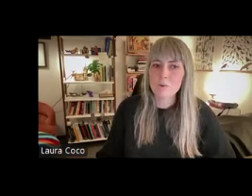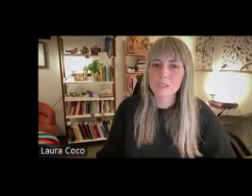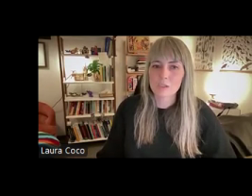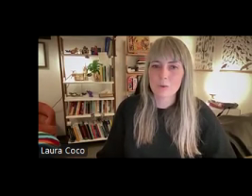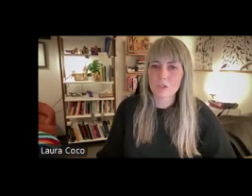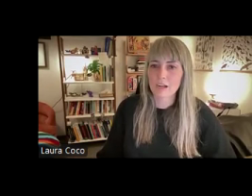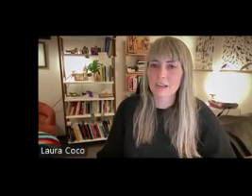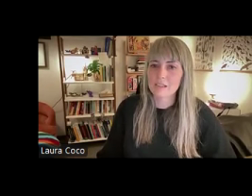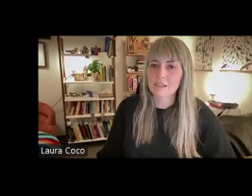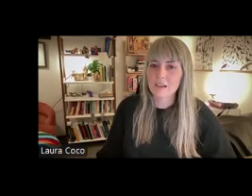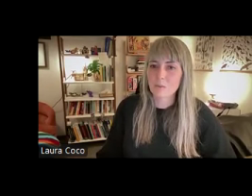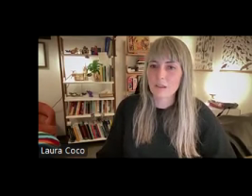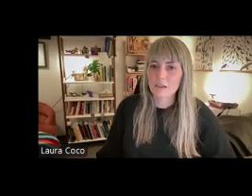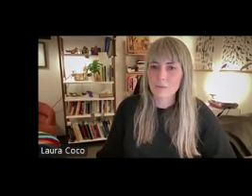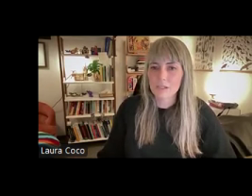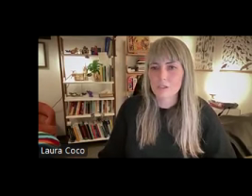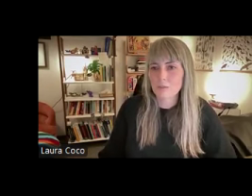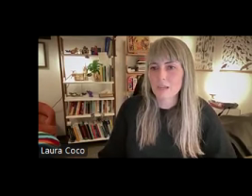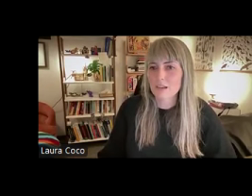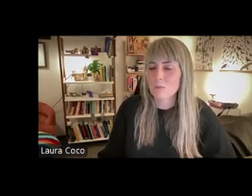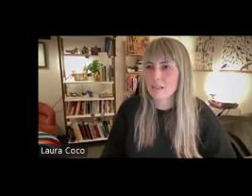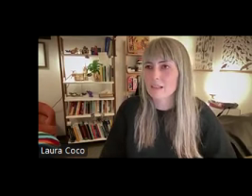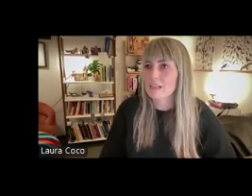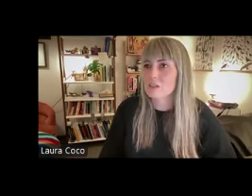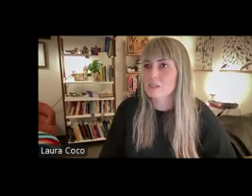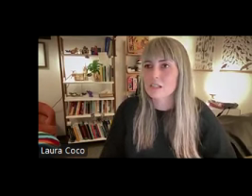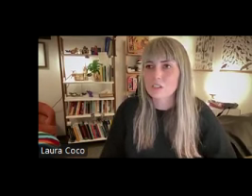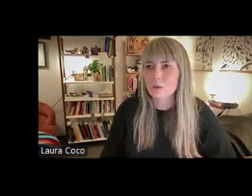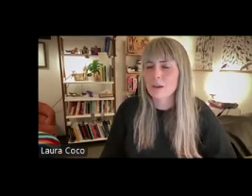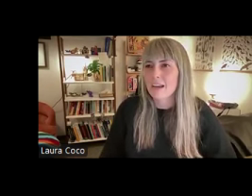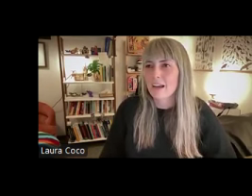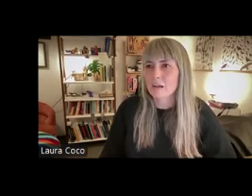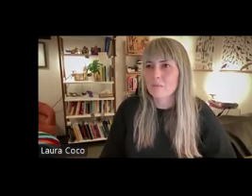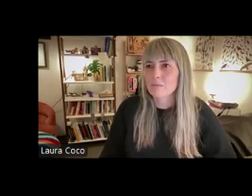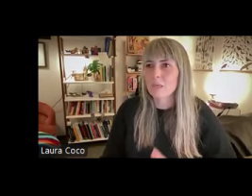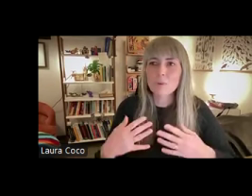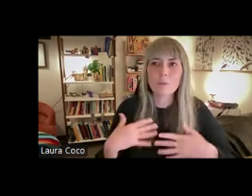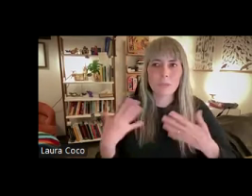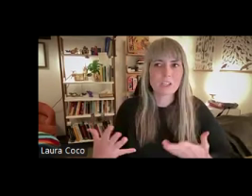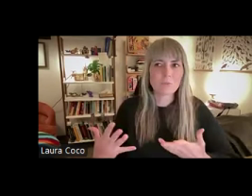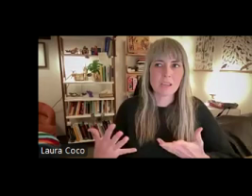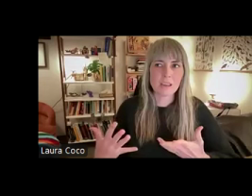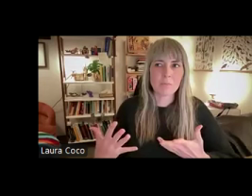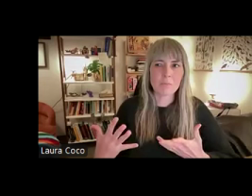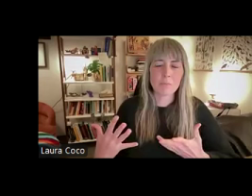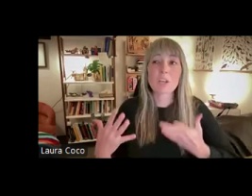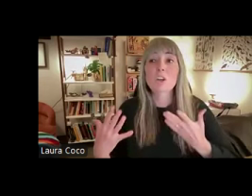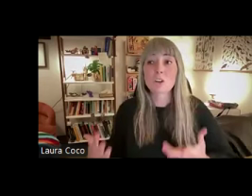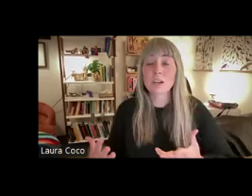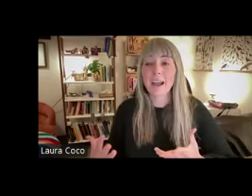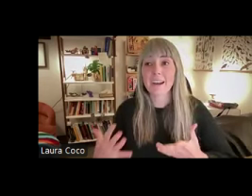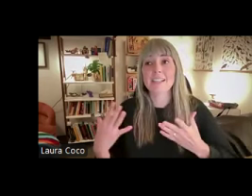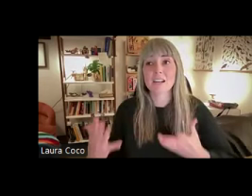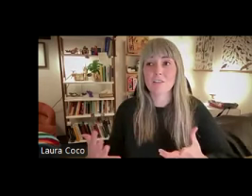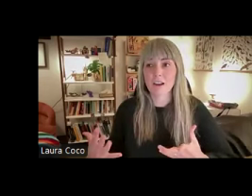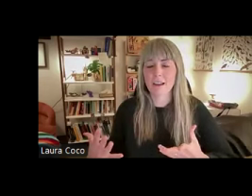esto es algo muy interesante también. La exposición de ruido percibido es algo muy interesante y como que está asociado.